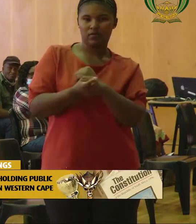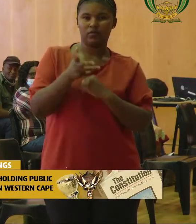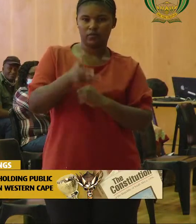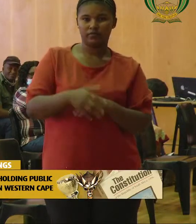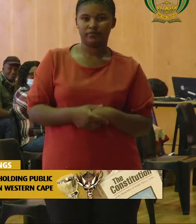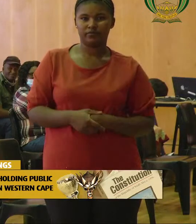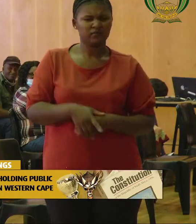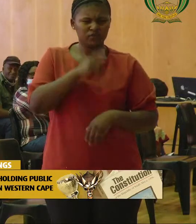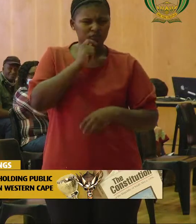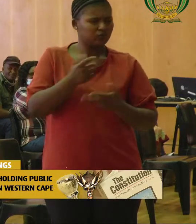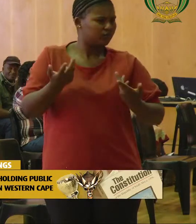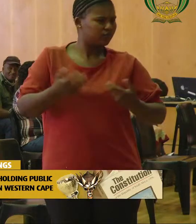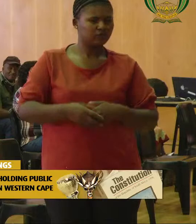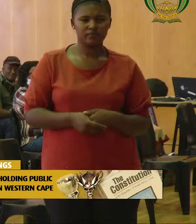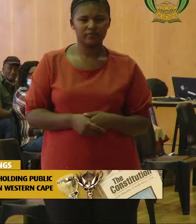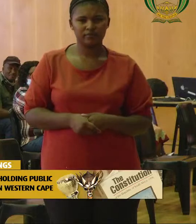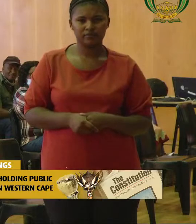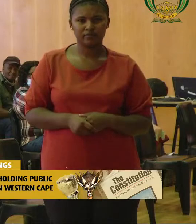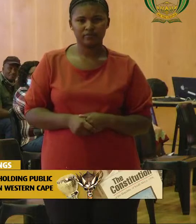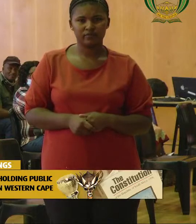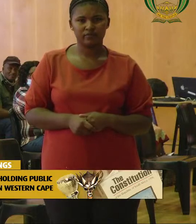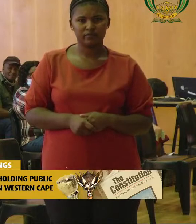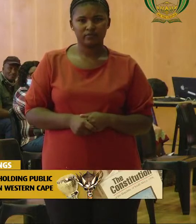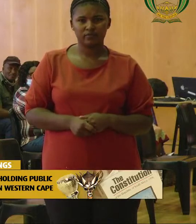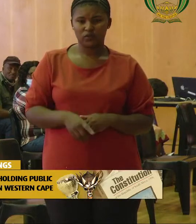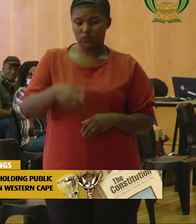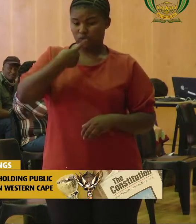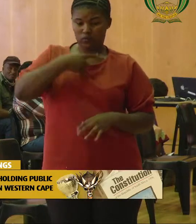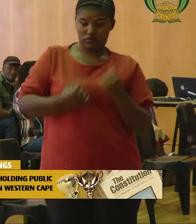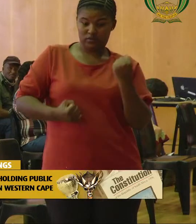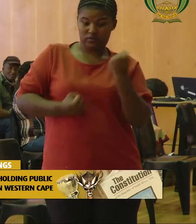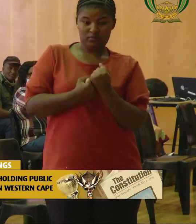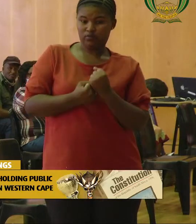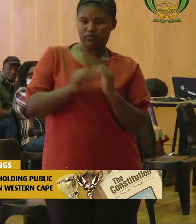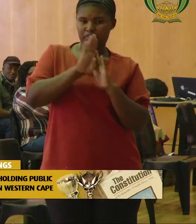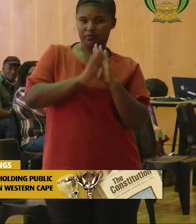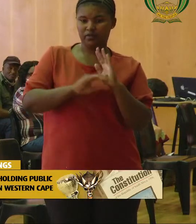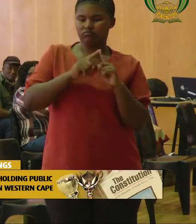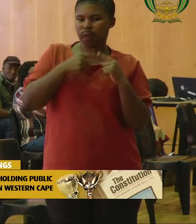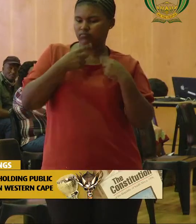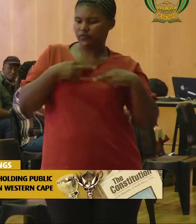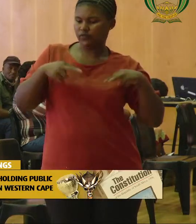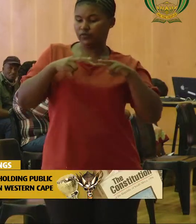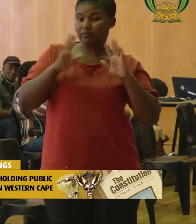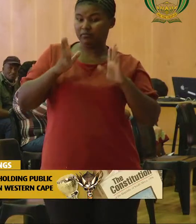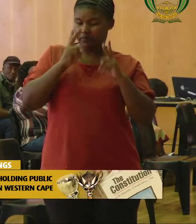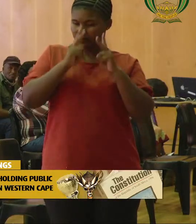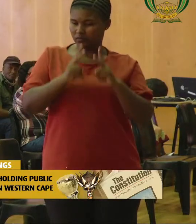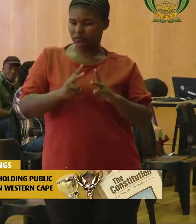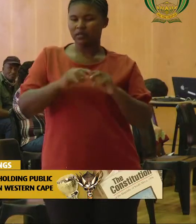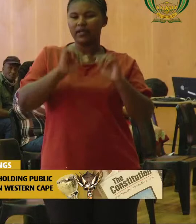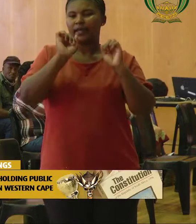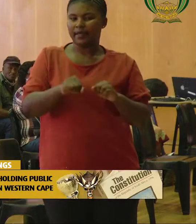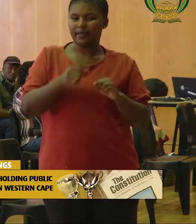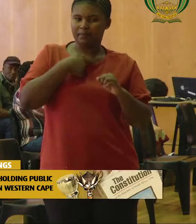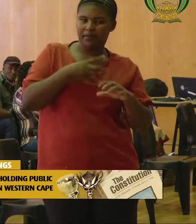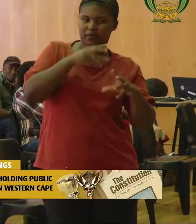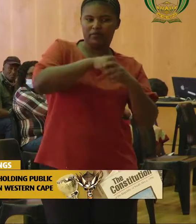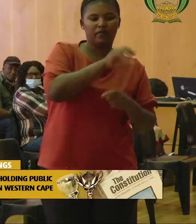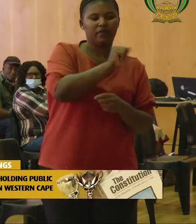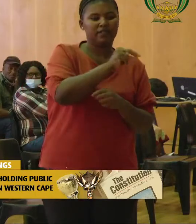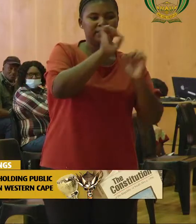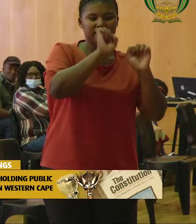En dat is waar. So ek sal dit nie support nie, dit is my eie view. Ek werk in die gemeenskap, en